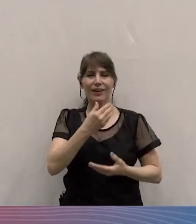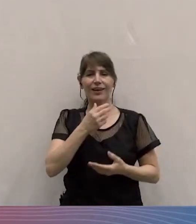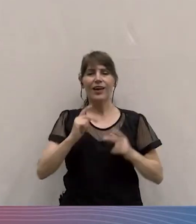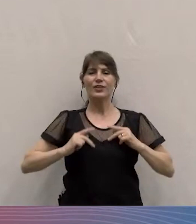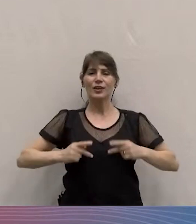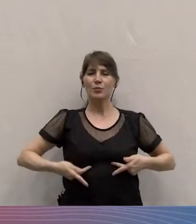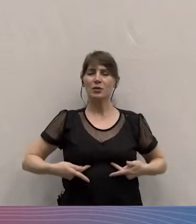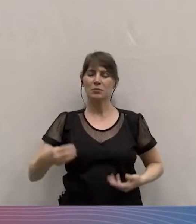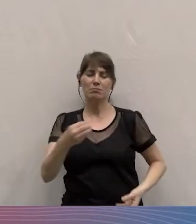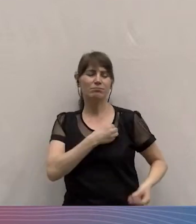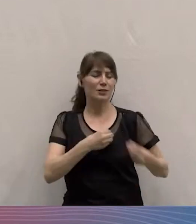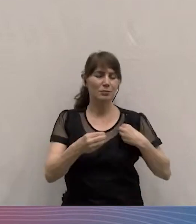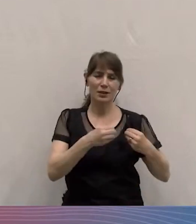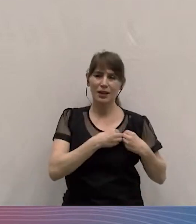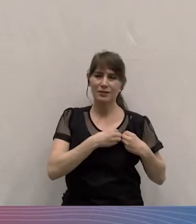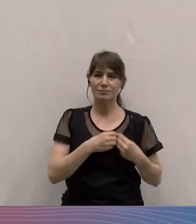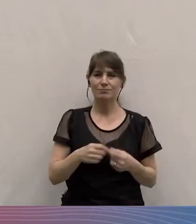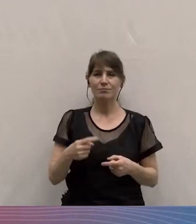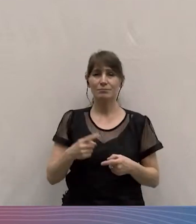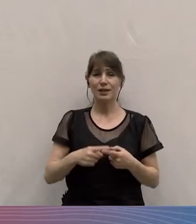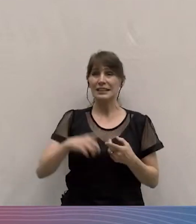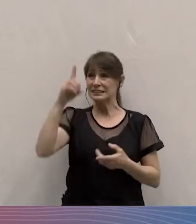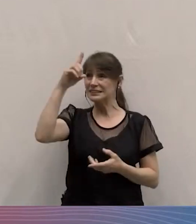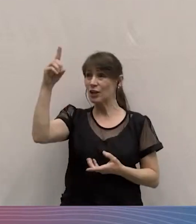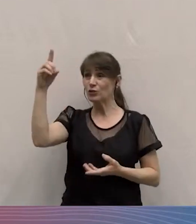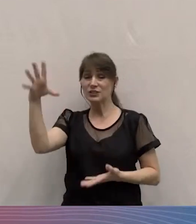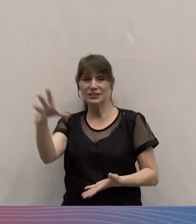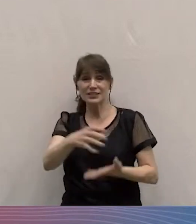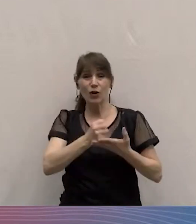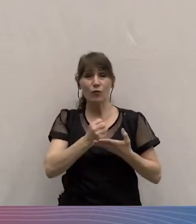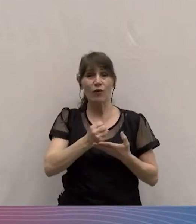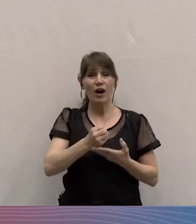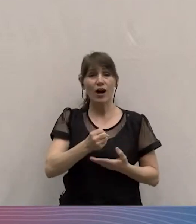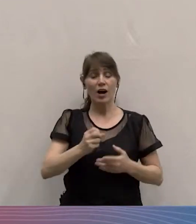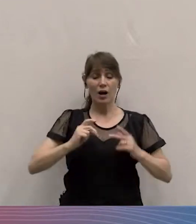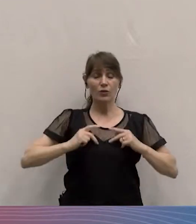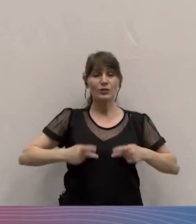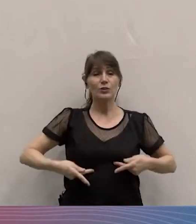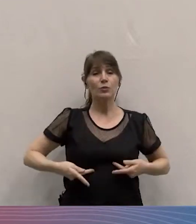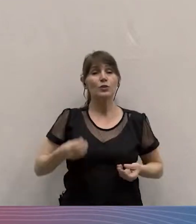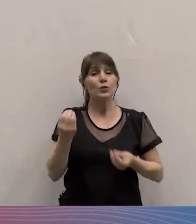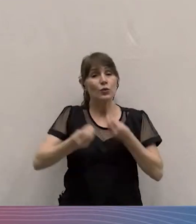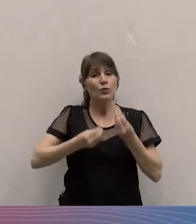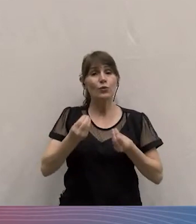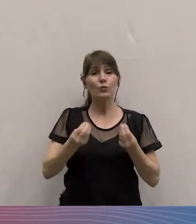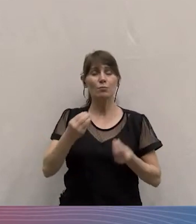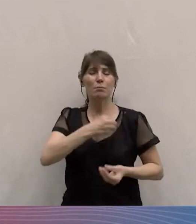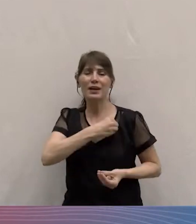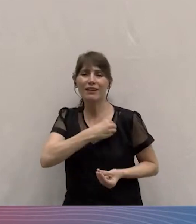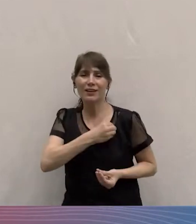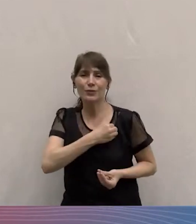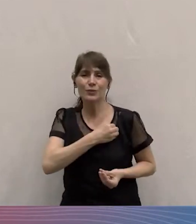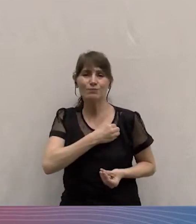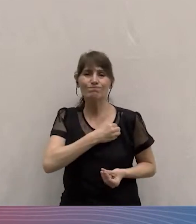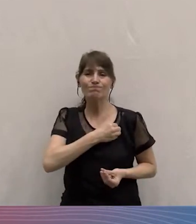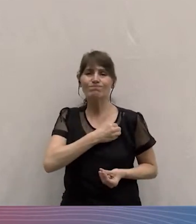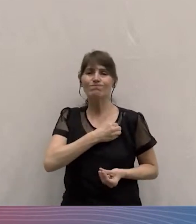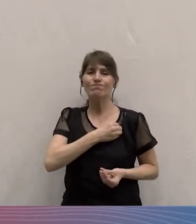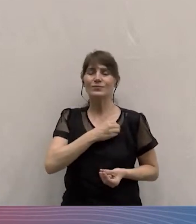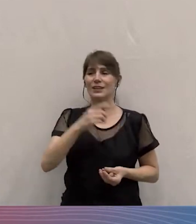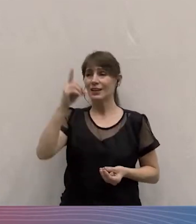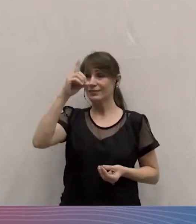que Deus pudesse salvar o homem dessa condição da carne, Ele mandou seu